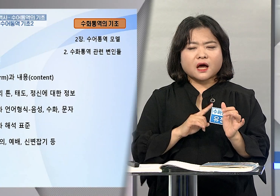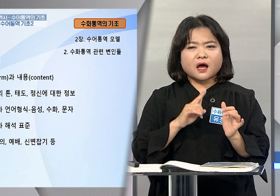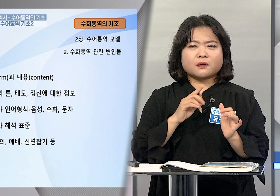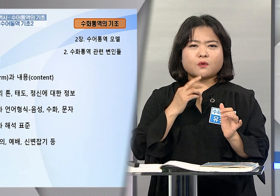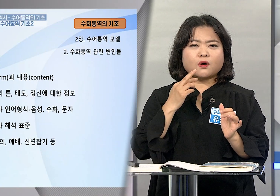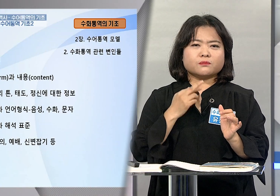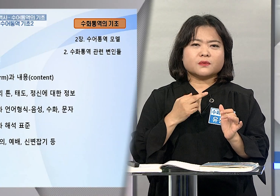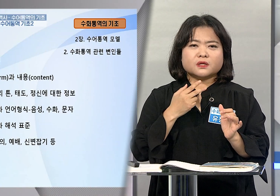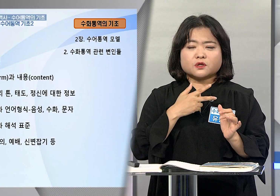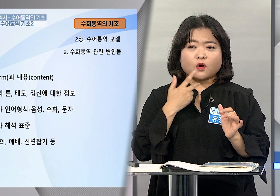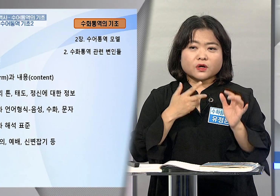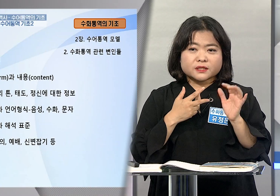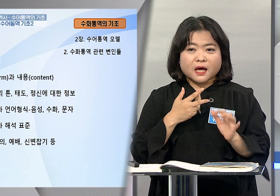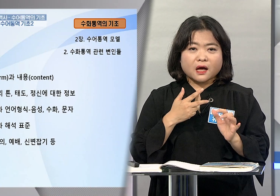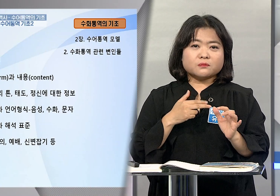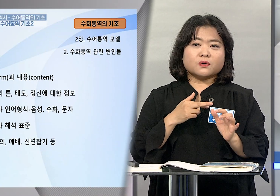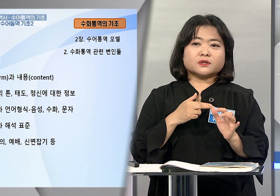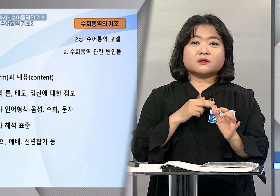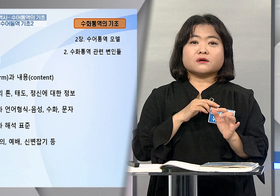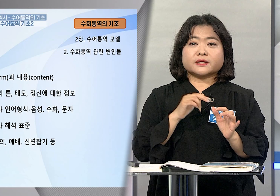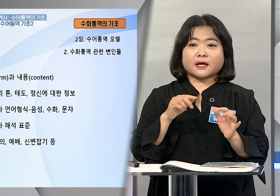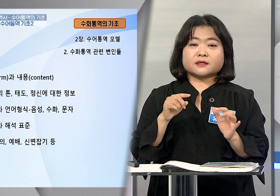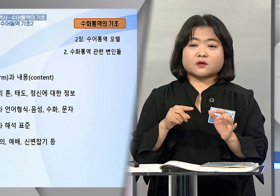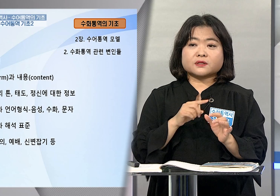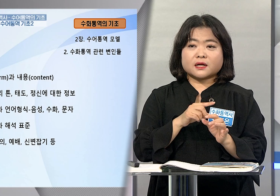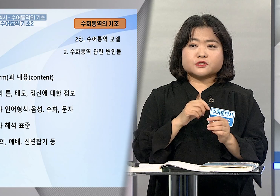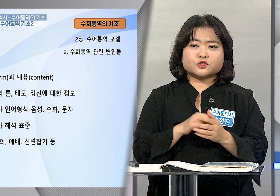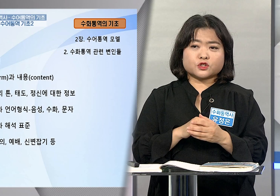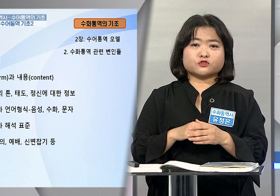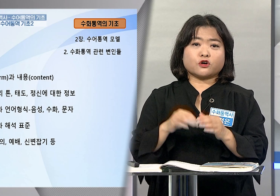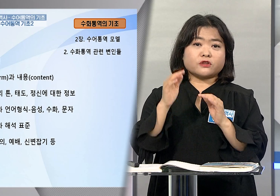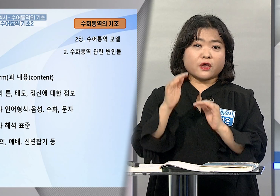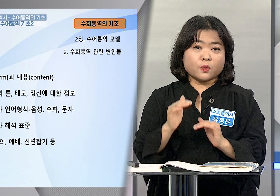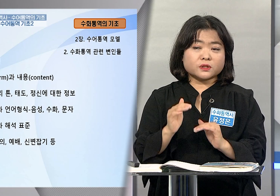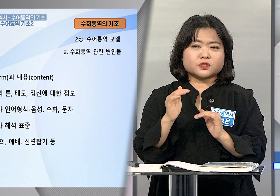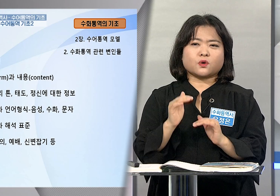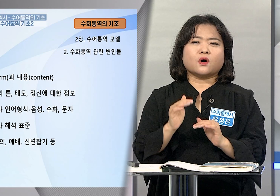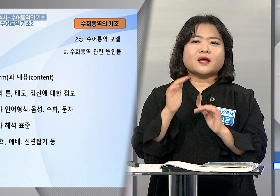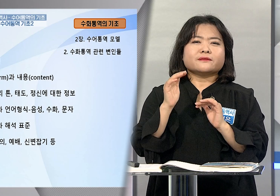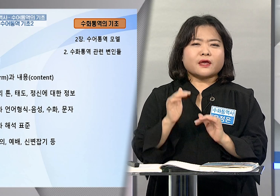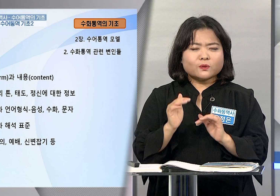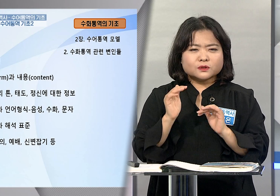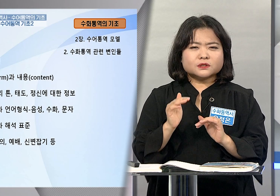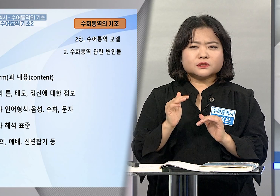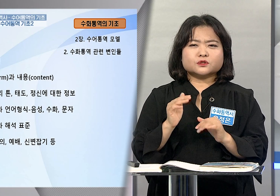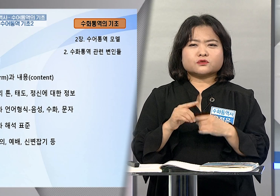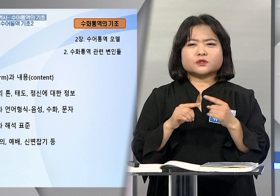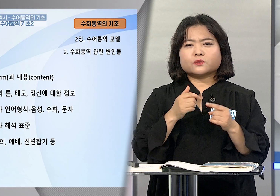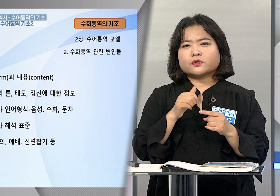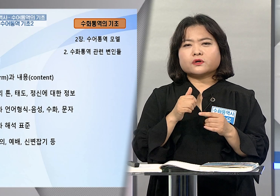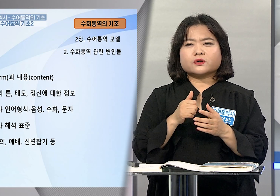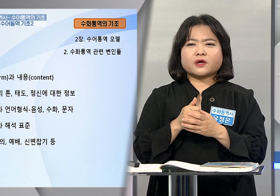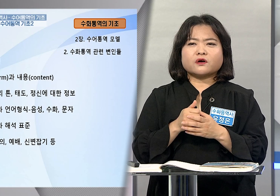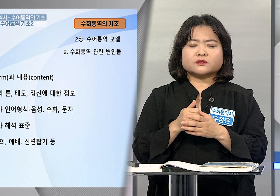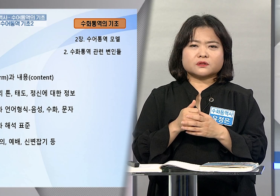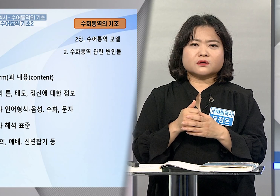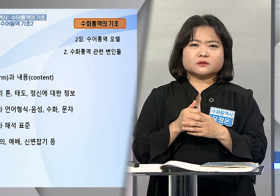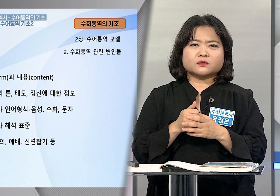한국어이냐, 뭐 영어이냐, 뭐 이런 거에 따라서 달라질 수 있고요. 내용이죠. 내용은 수화통역의 어떤